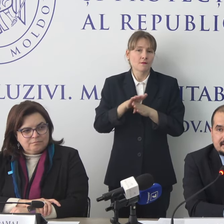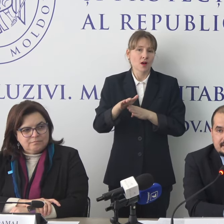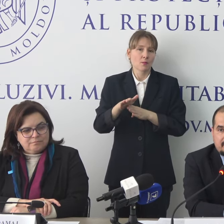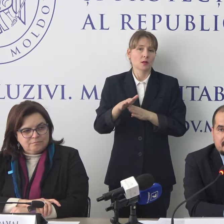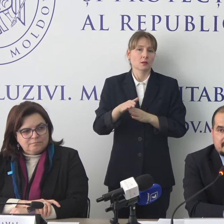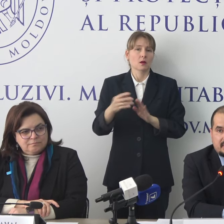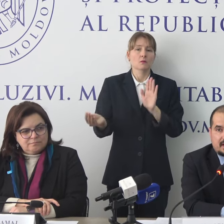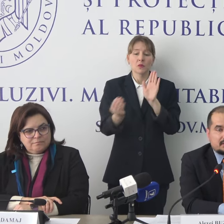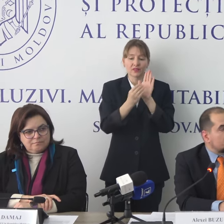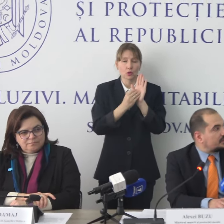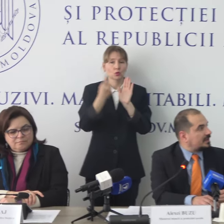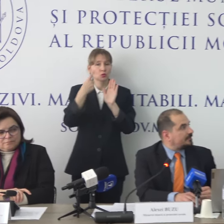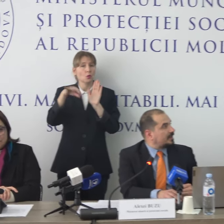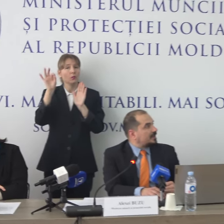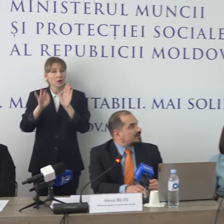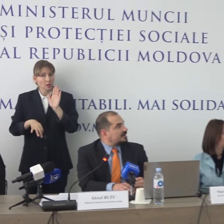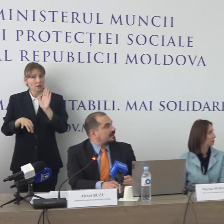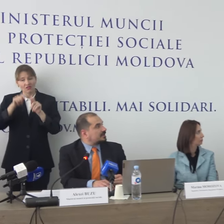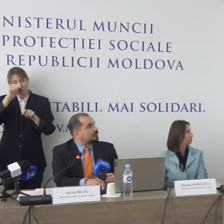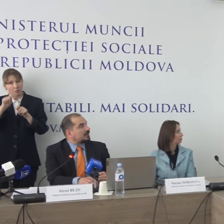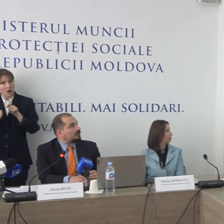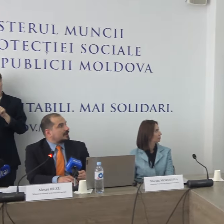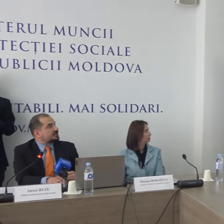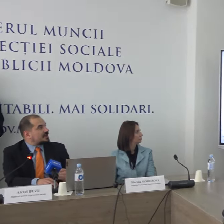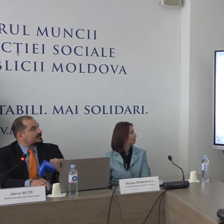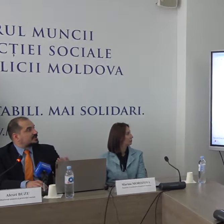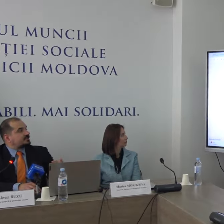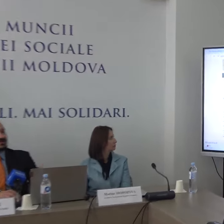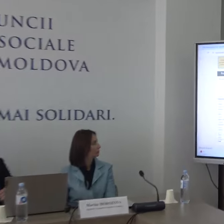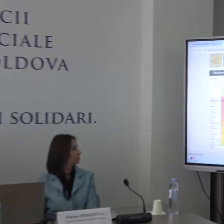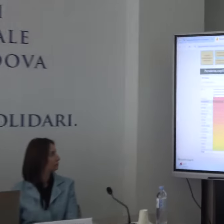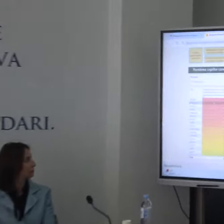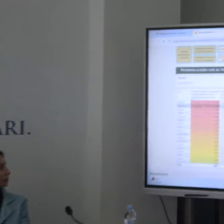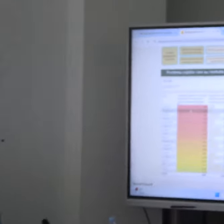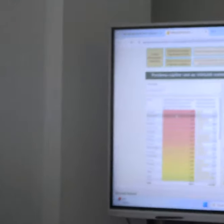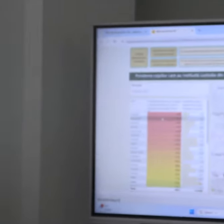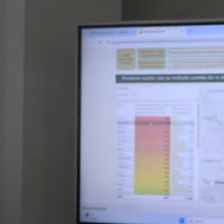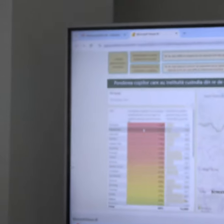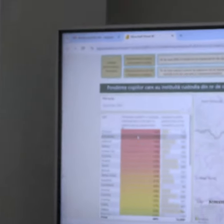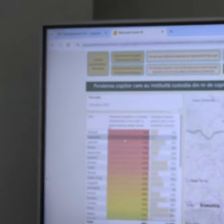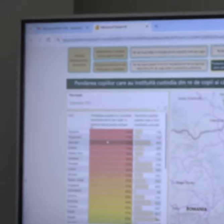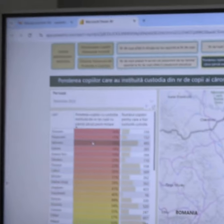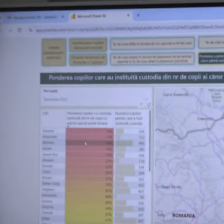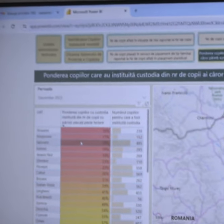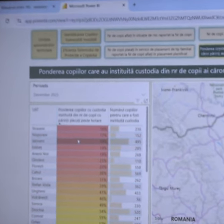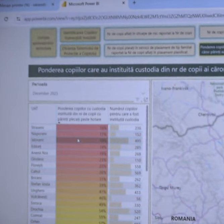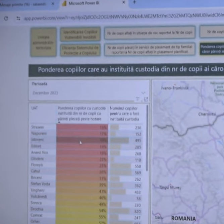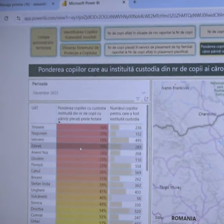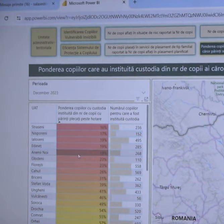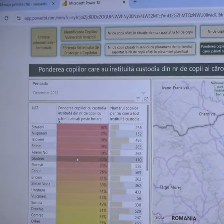care este aplicată custodia. Și vedem că în unele raioane 16% doar din copii, în